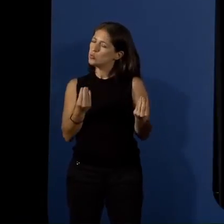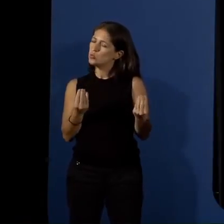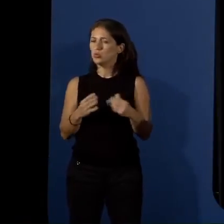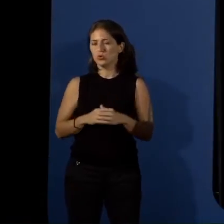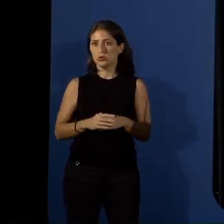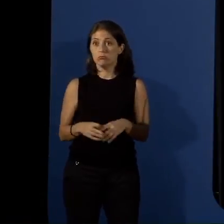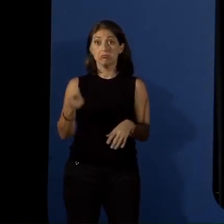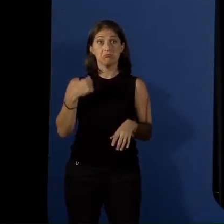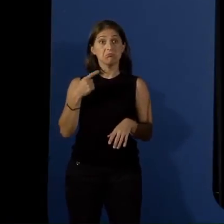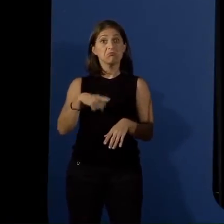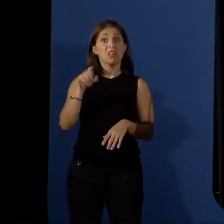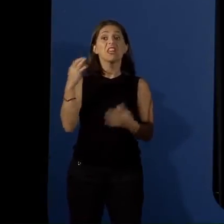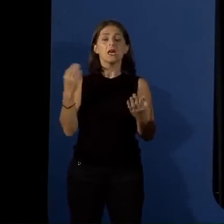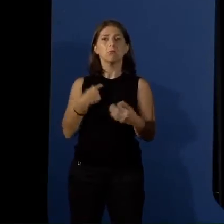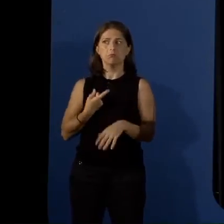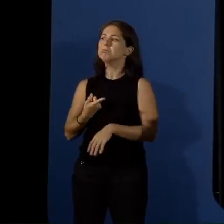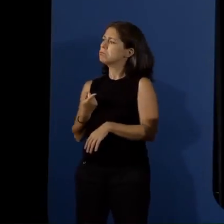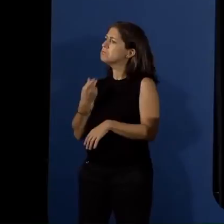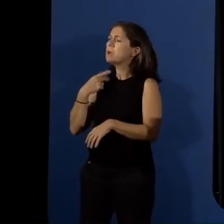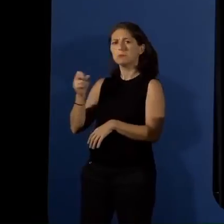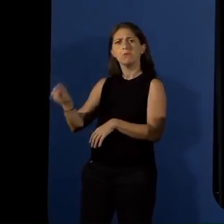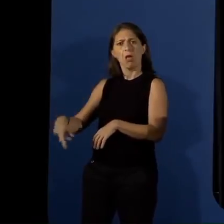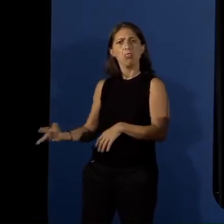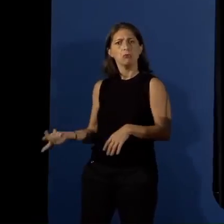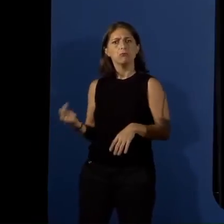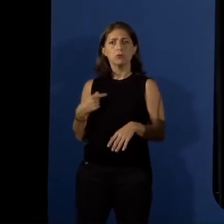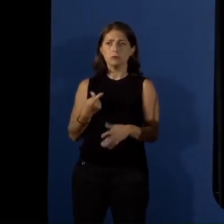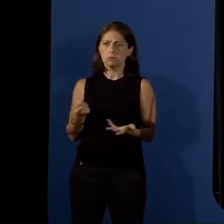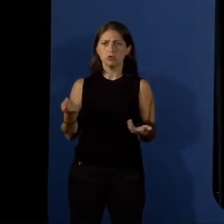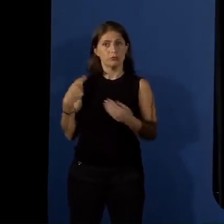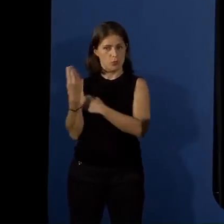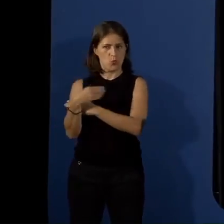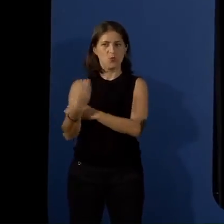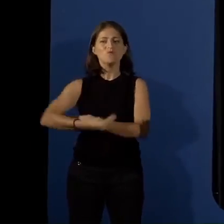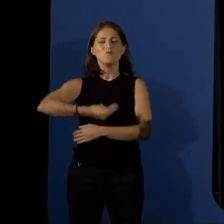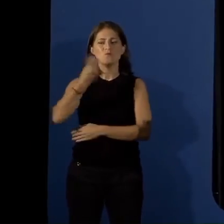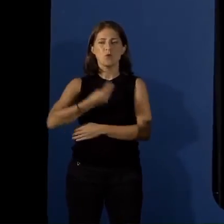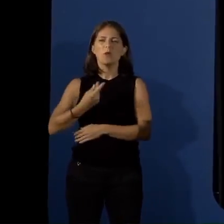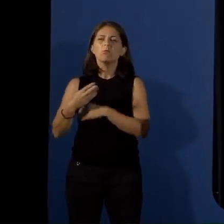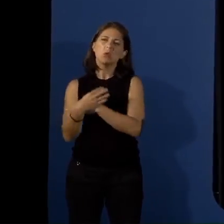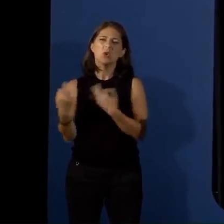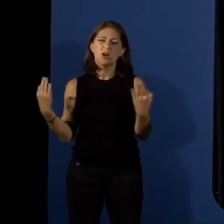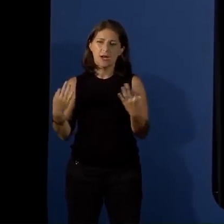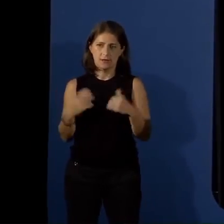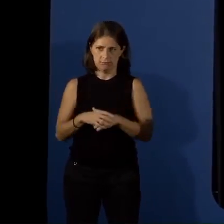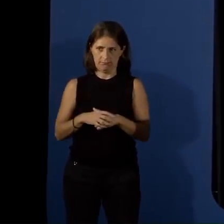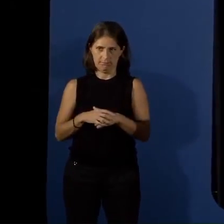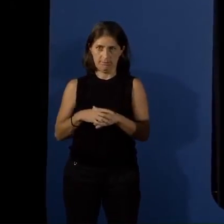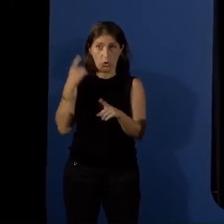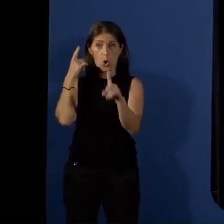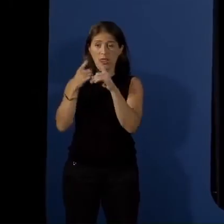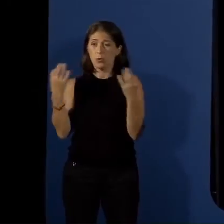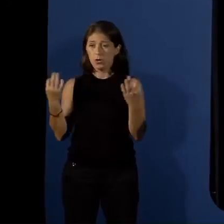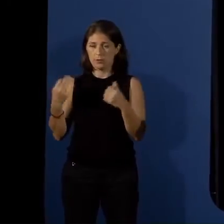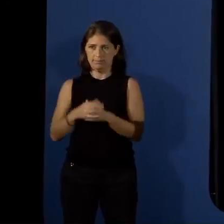E decidín facerlle caso. E claro que me coido. E sabedes de que me coido? Pois